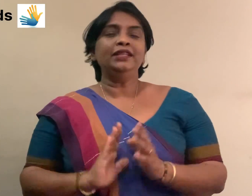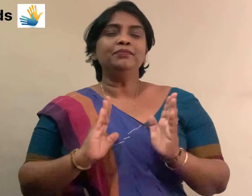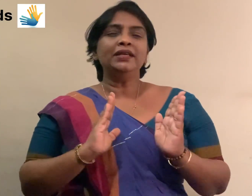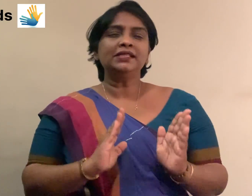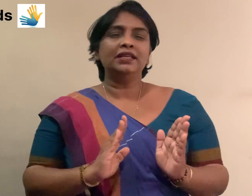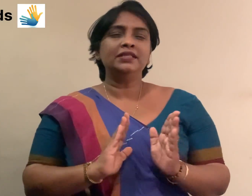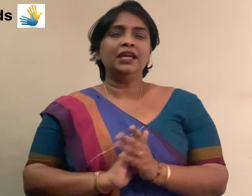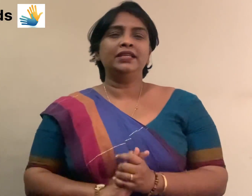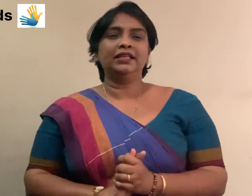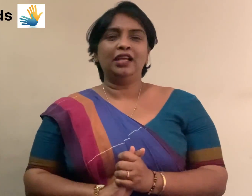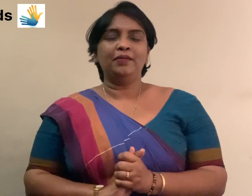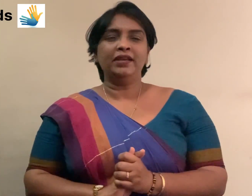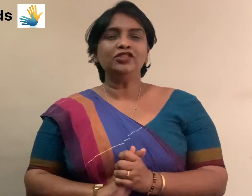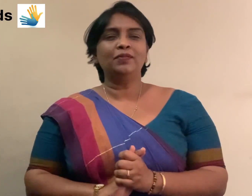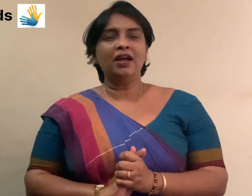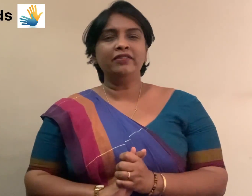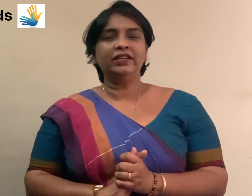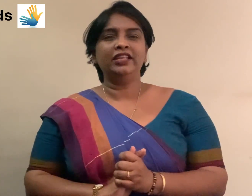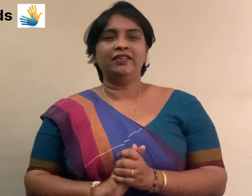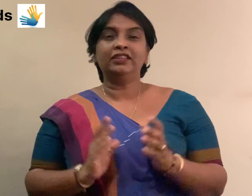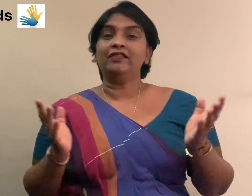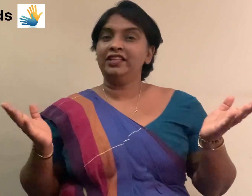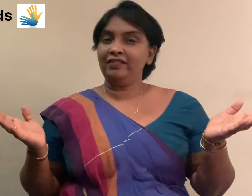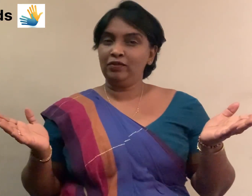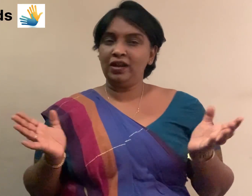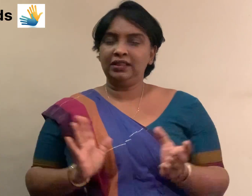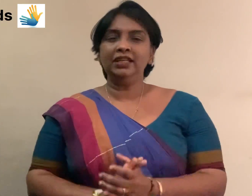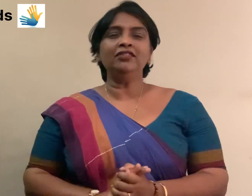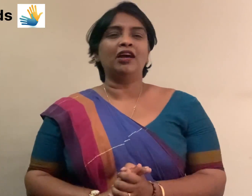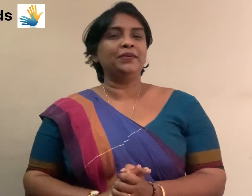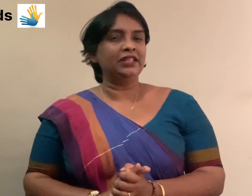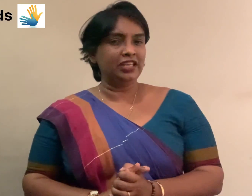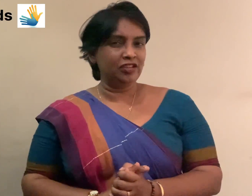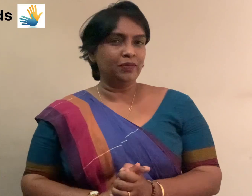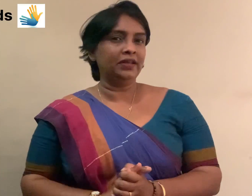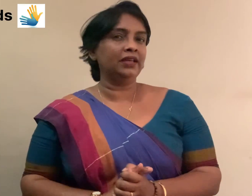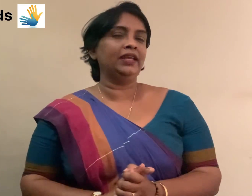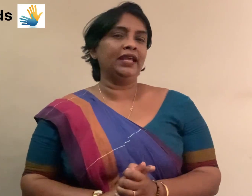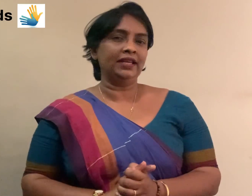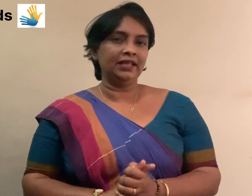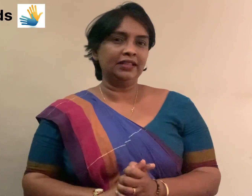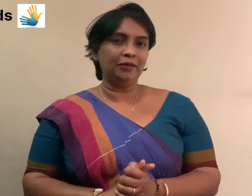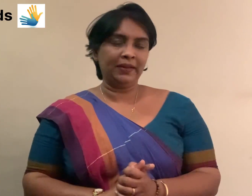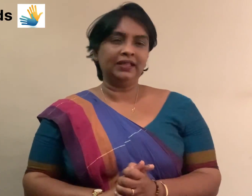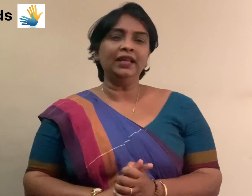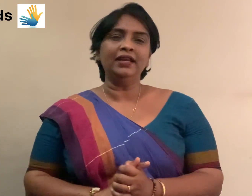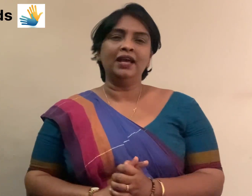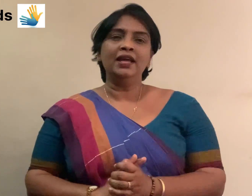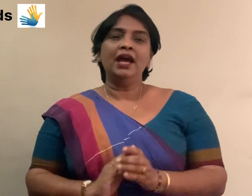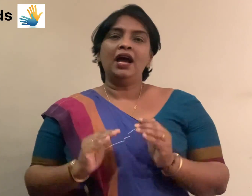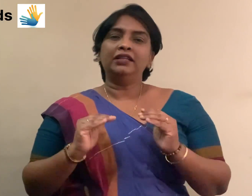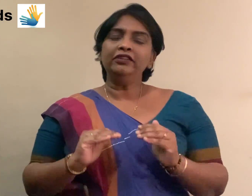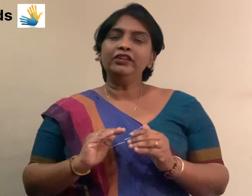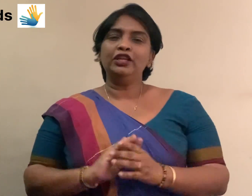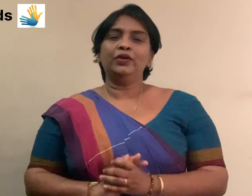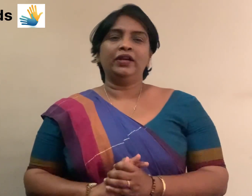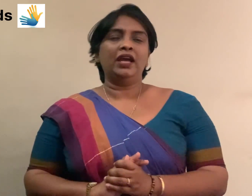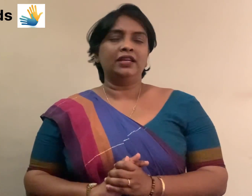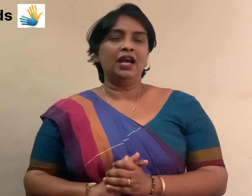මේ සංඥා ටික තමයි ස්වභාවික දේවල්. තව දේවල් ගොඩක් තියෙනවා. අපි ඉදිරියේදී ඔබට ඒ ගැන ඉදිරිපත් කරන්න. අද වීඩියෝ එක හරහා අපිට